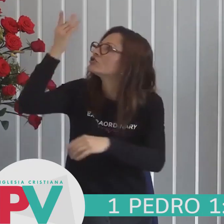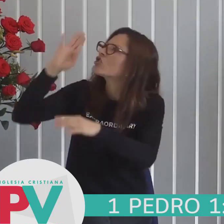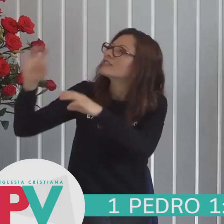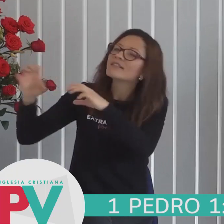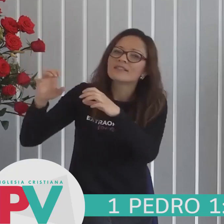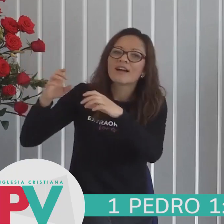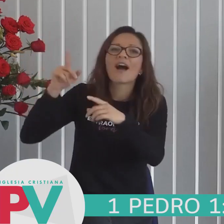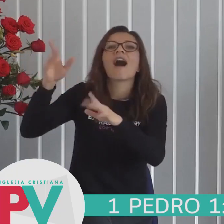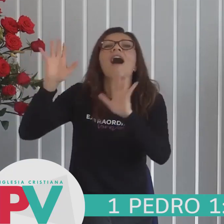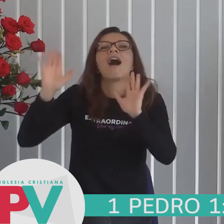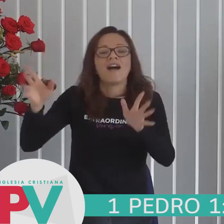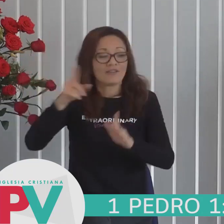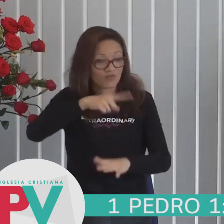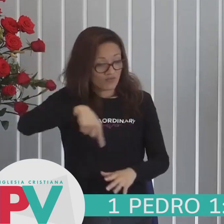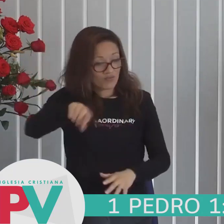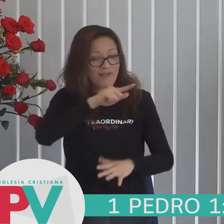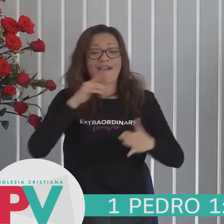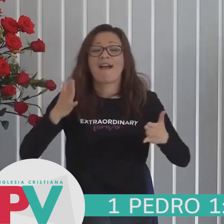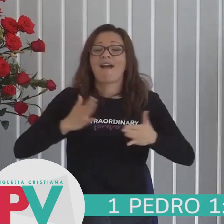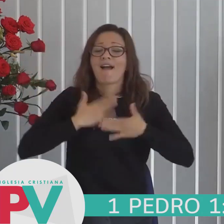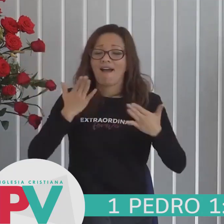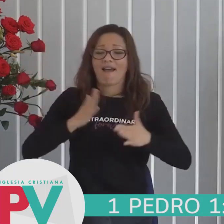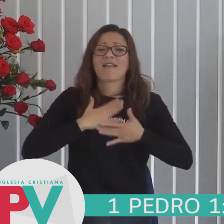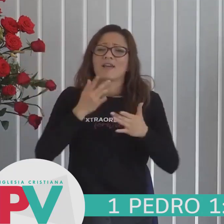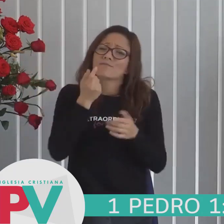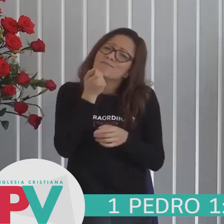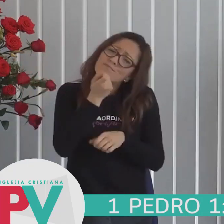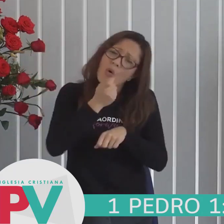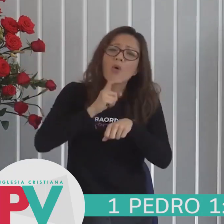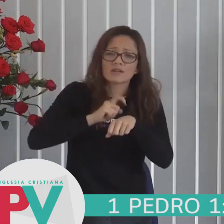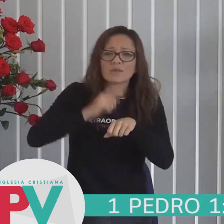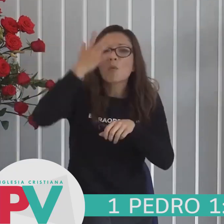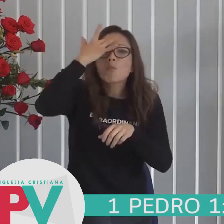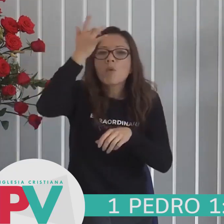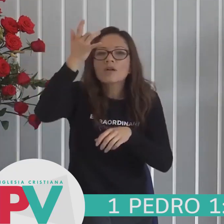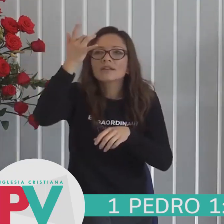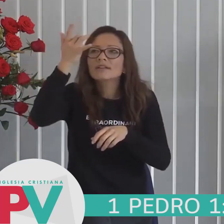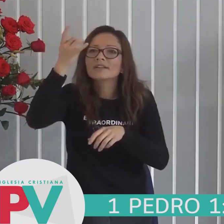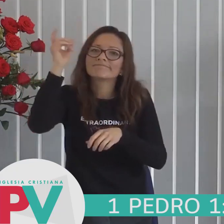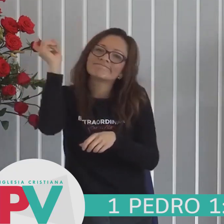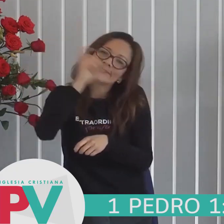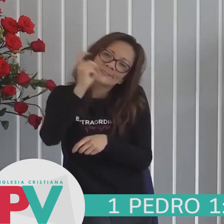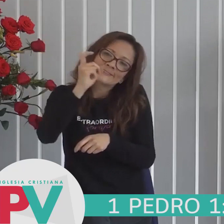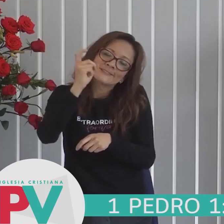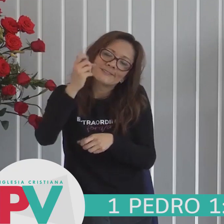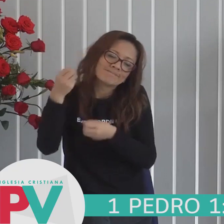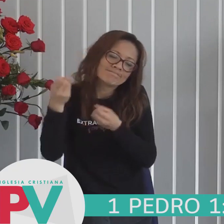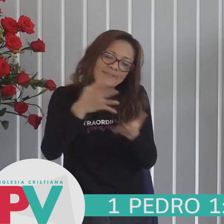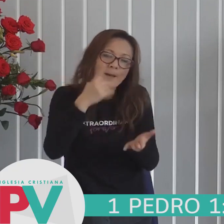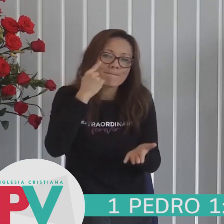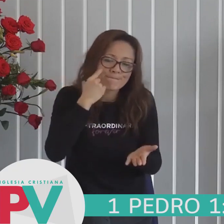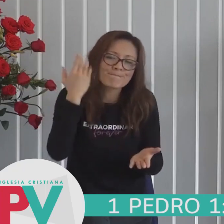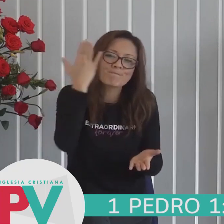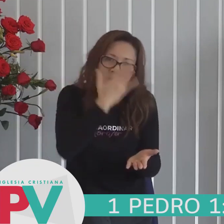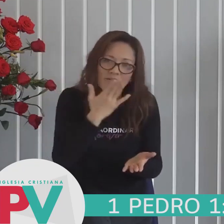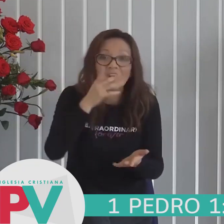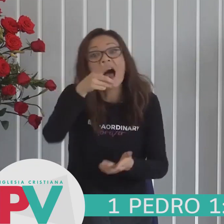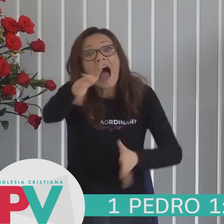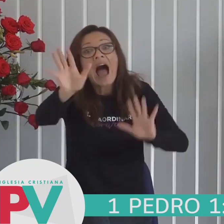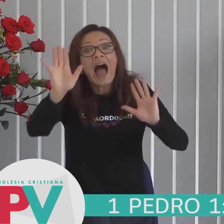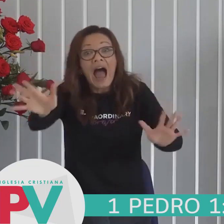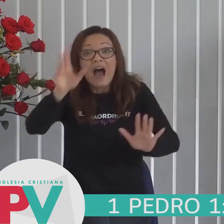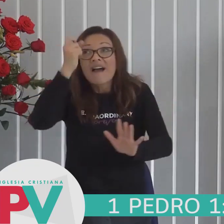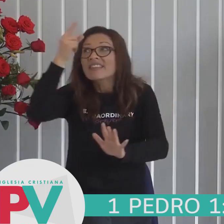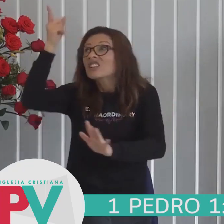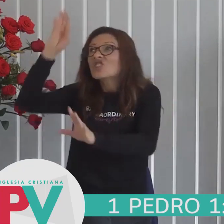cual vosotros os alegráis, aunque ahora por un poco de tiempo, si es necesario, ¿entiende qué es lo que está haciendo Dios?